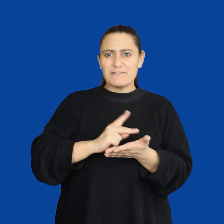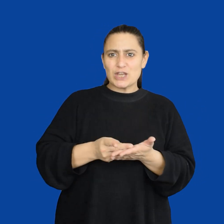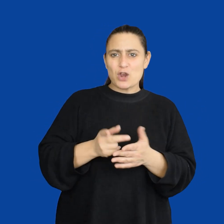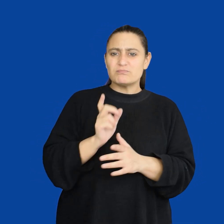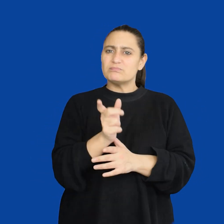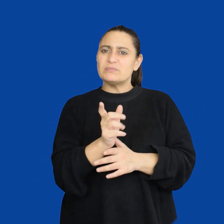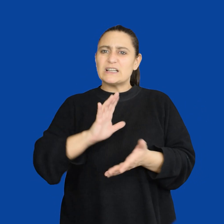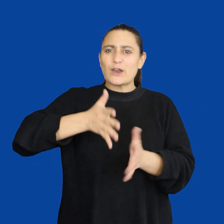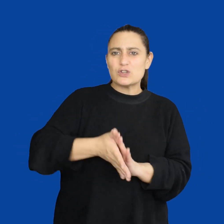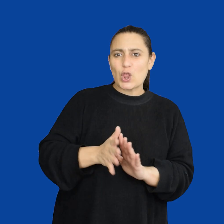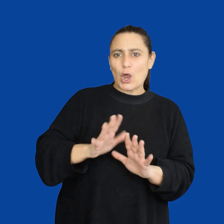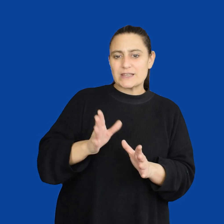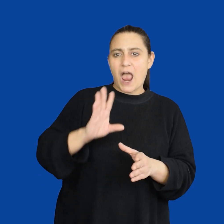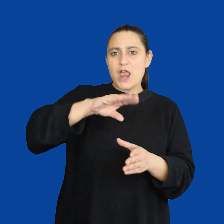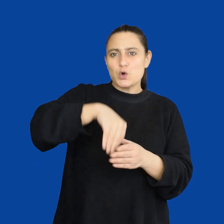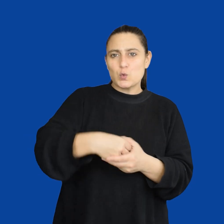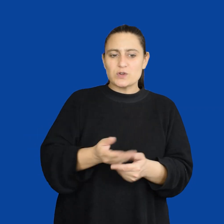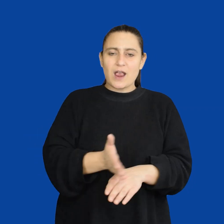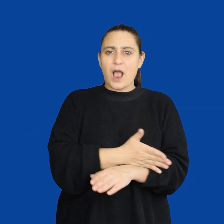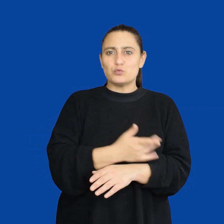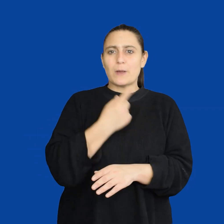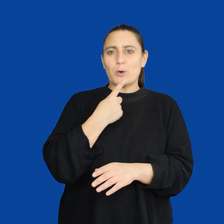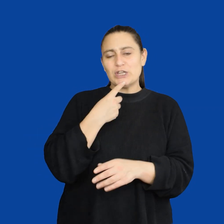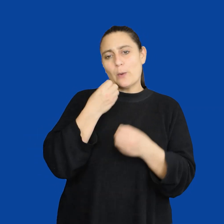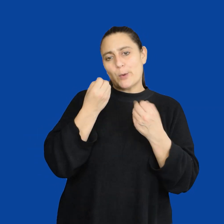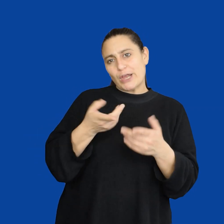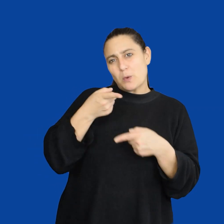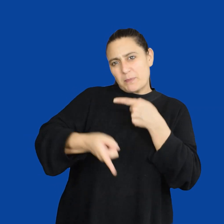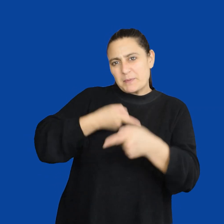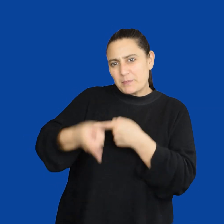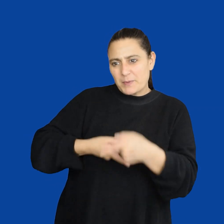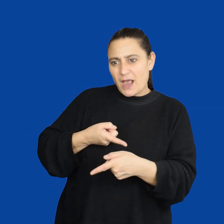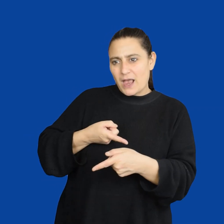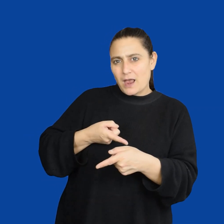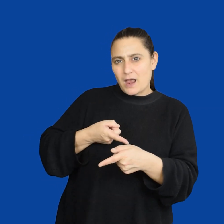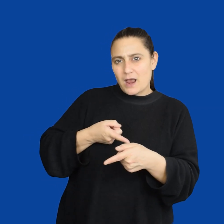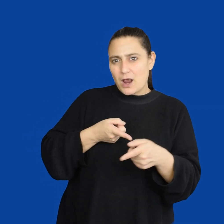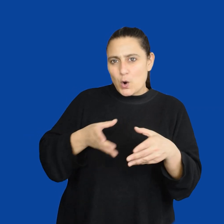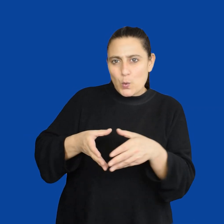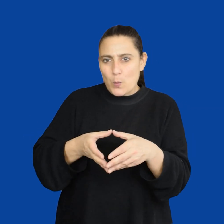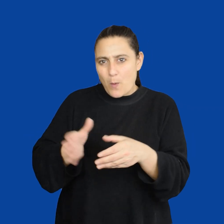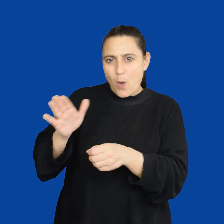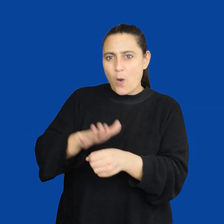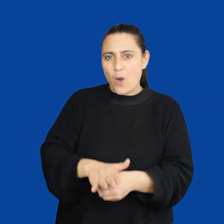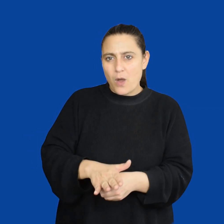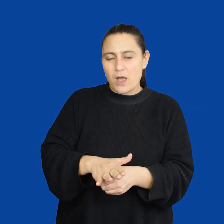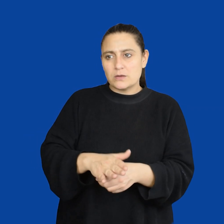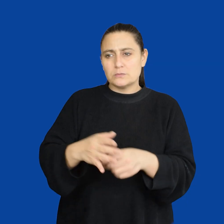1946, más la definición del mismo, que incluía políticos entre los factores que determinan al grupo perseguido,